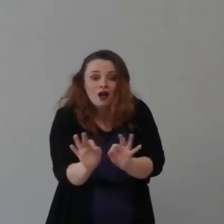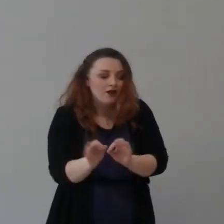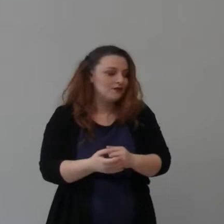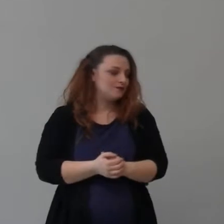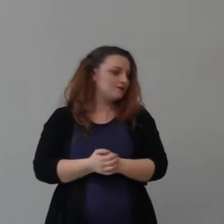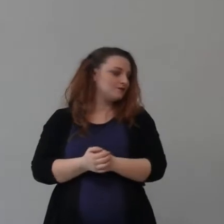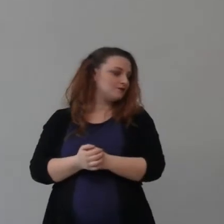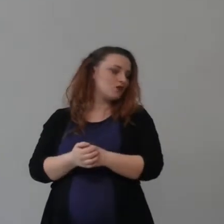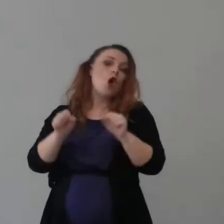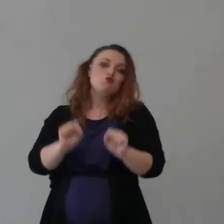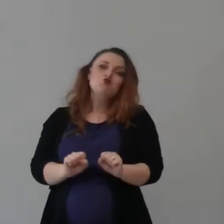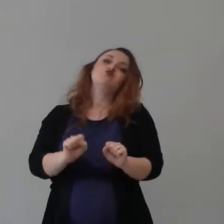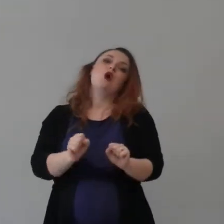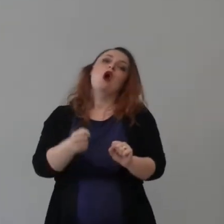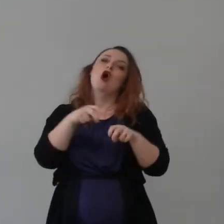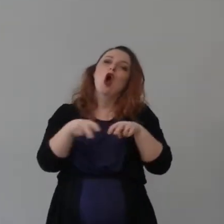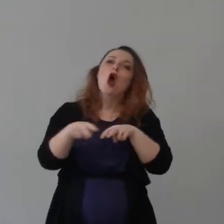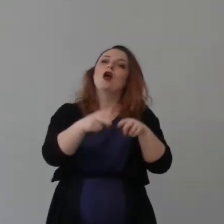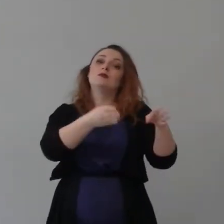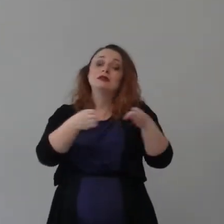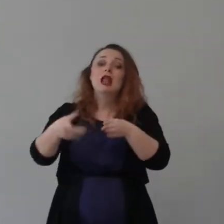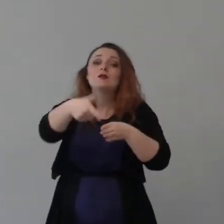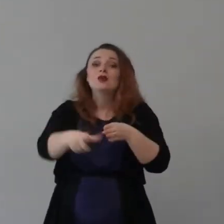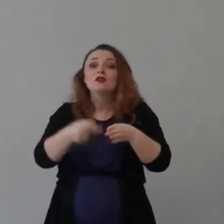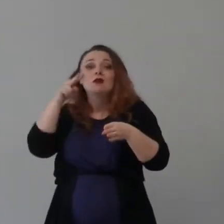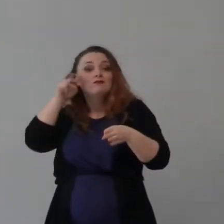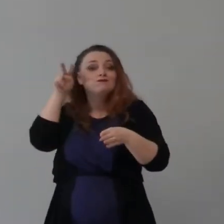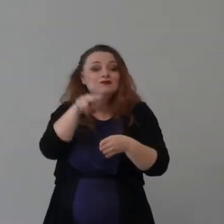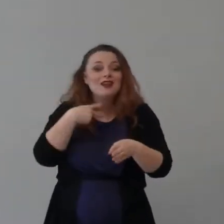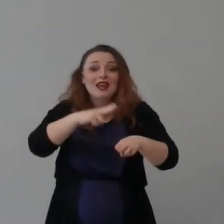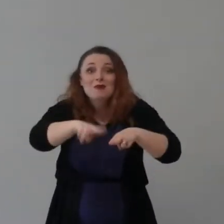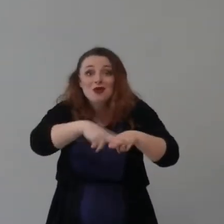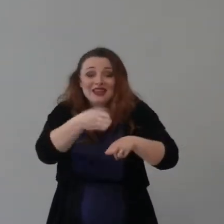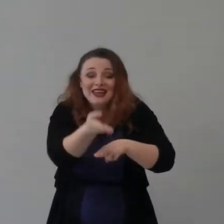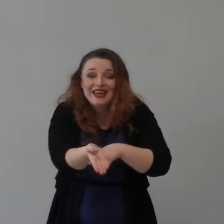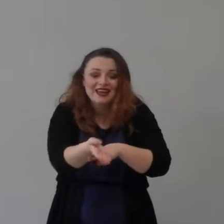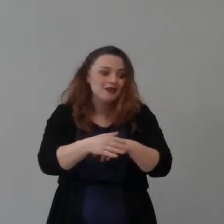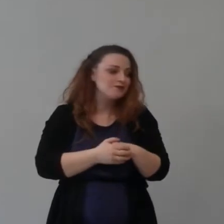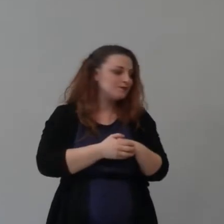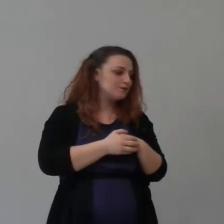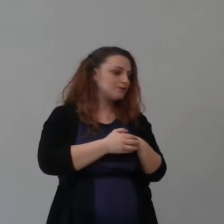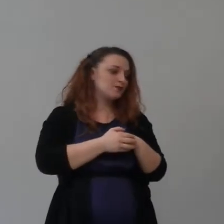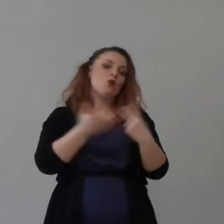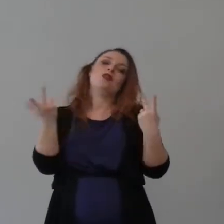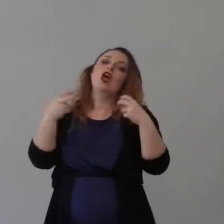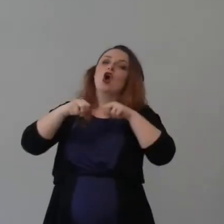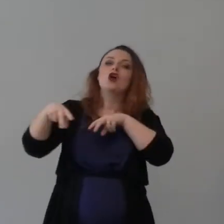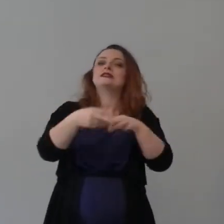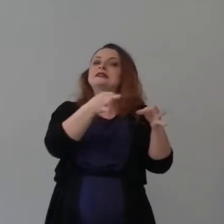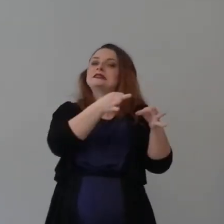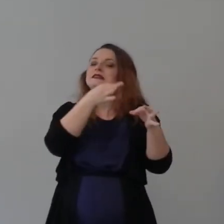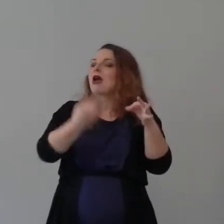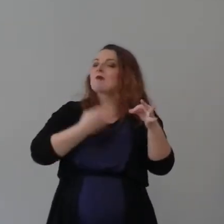Abbiamo corso in ospedale per vedere i nostri nipotini appena nati. Sapete, la corsa si associa